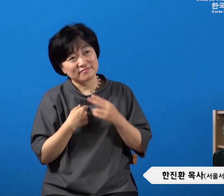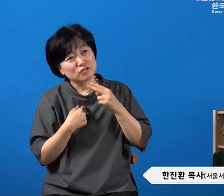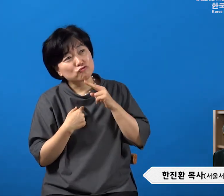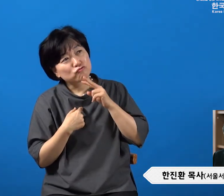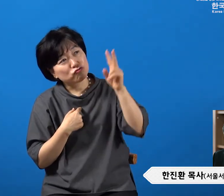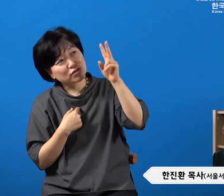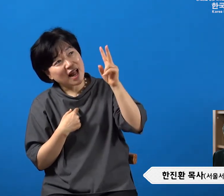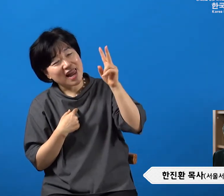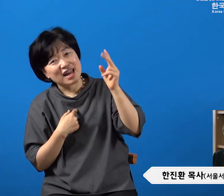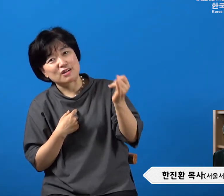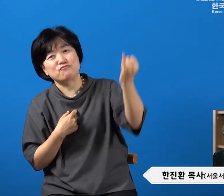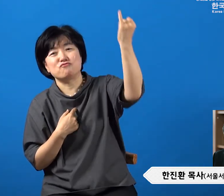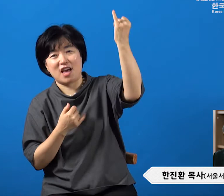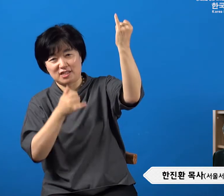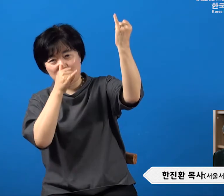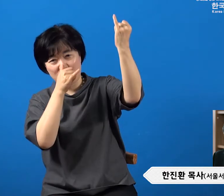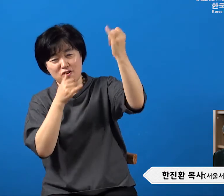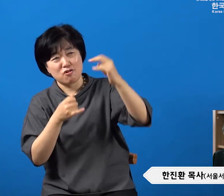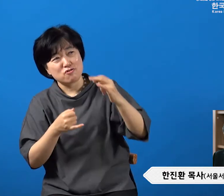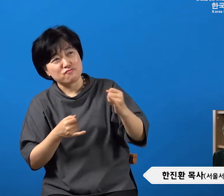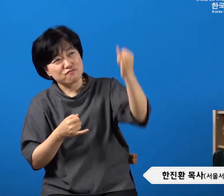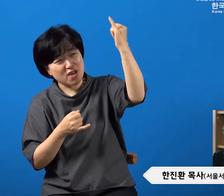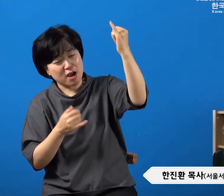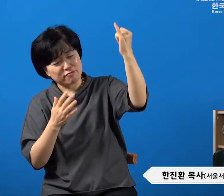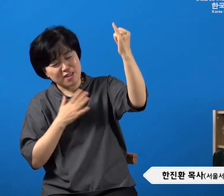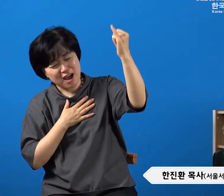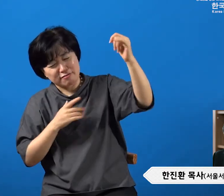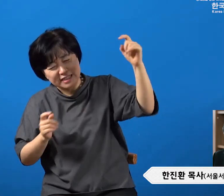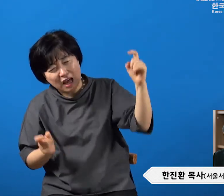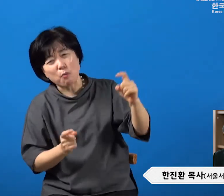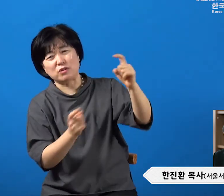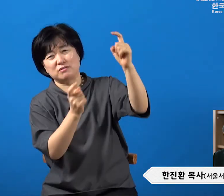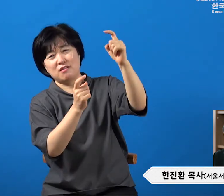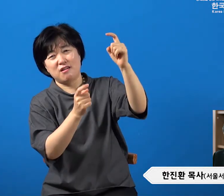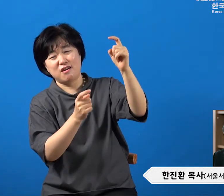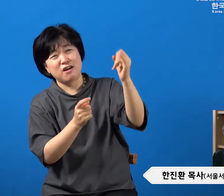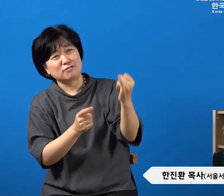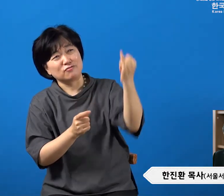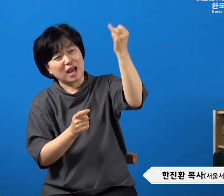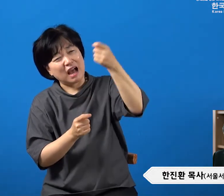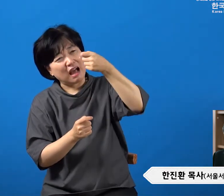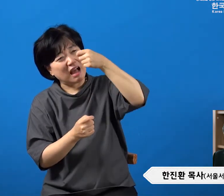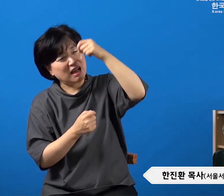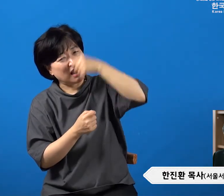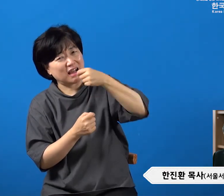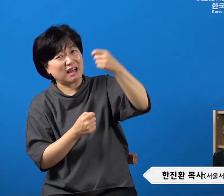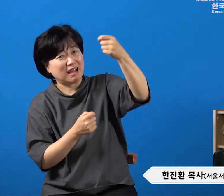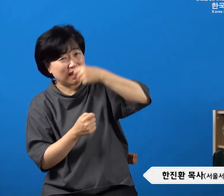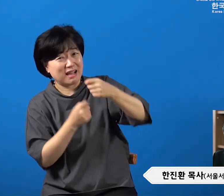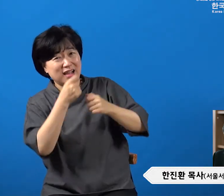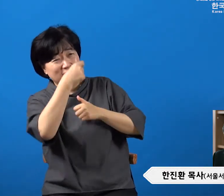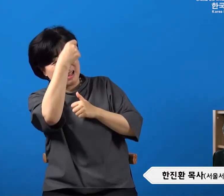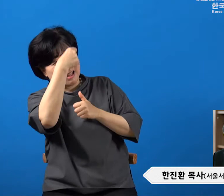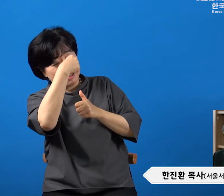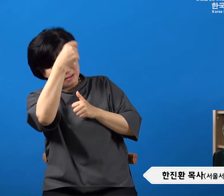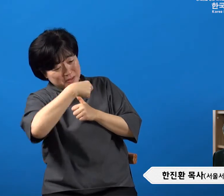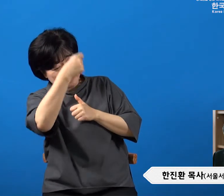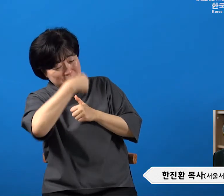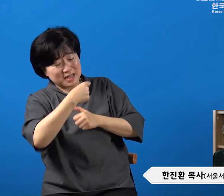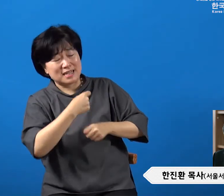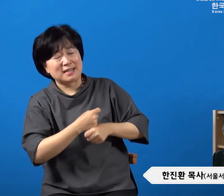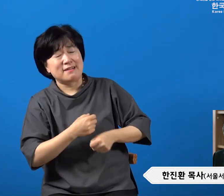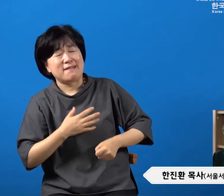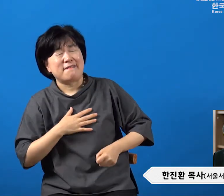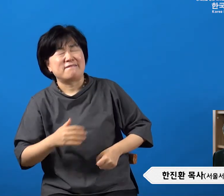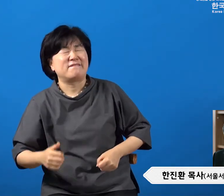위에 누나하고 싸웠습니다. 누나가 하도 약을 올리기에 제가 보니까 옆에 누나 국어 교과서가